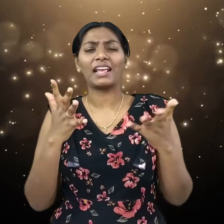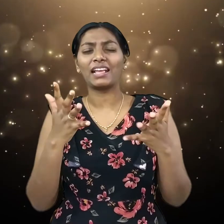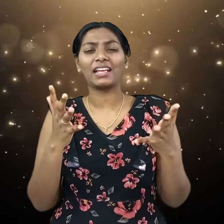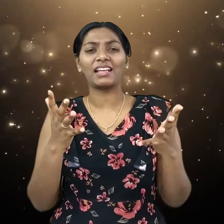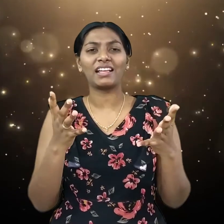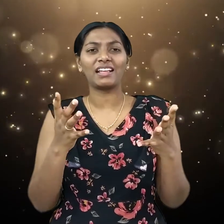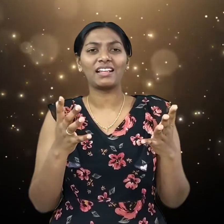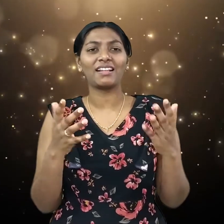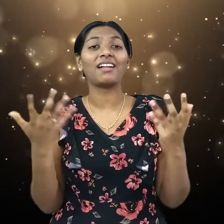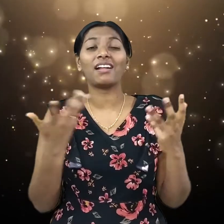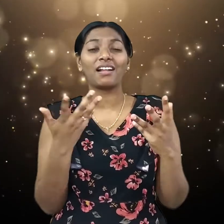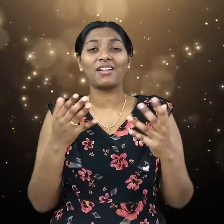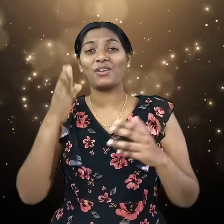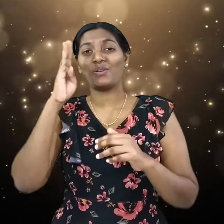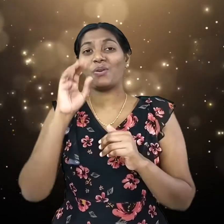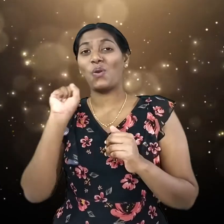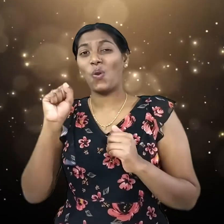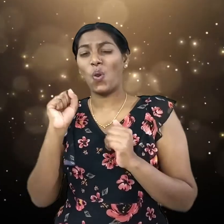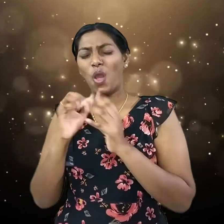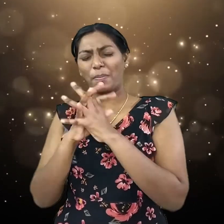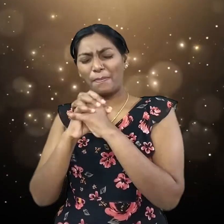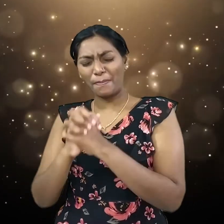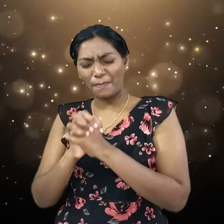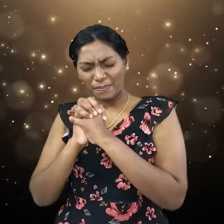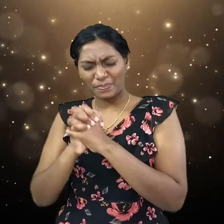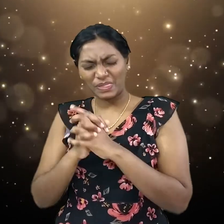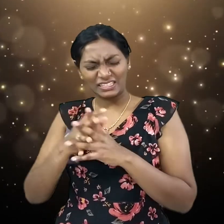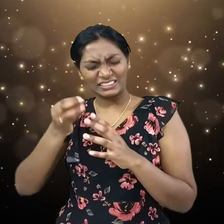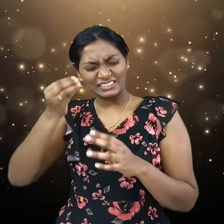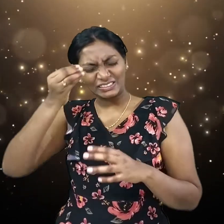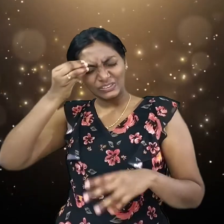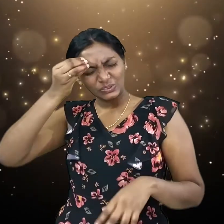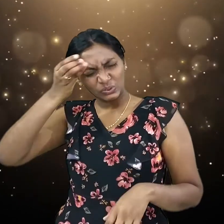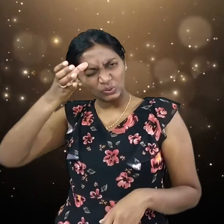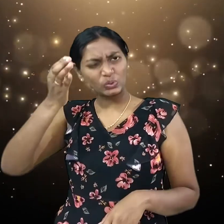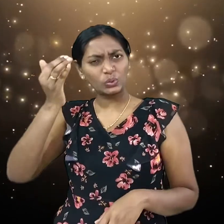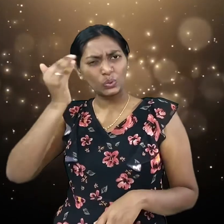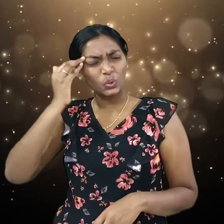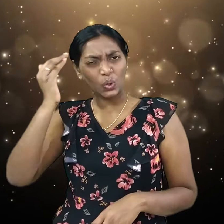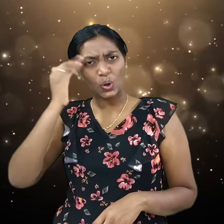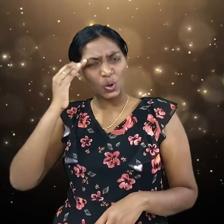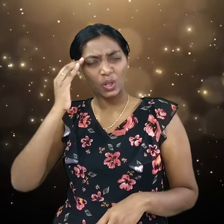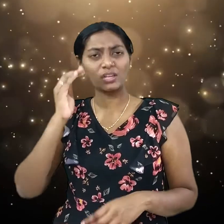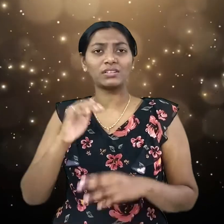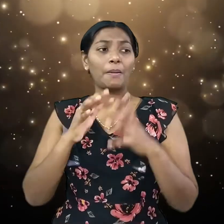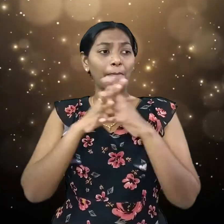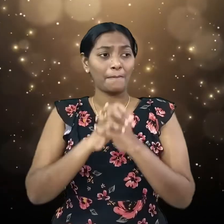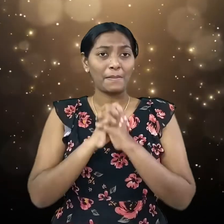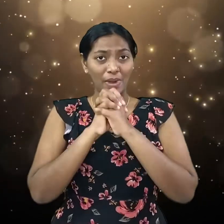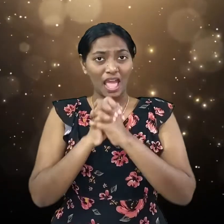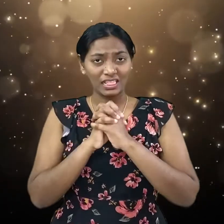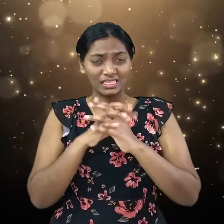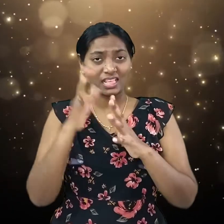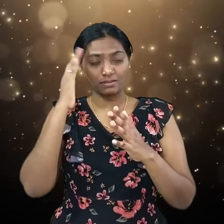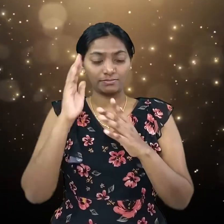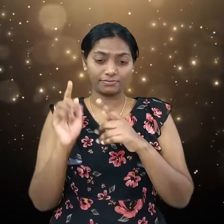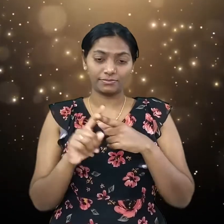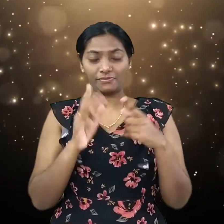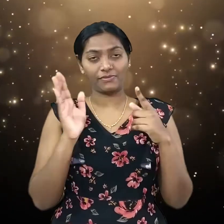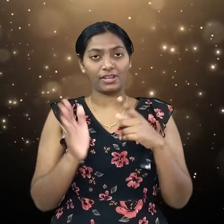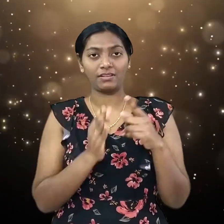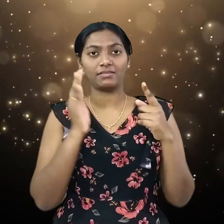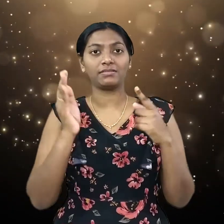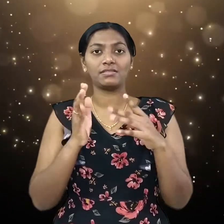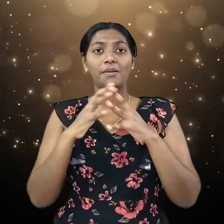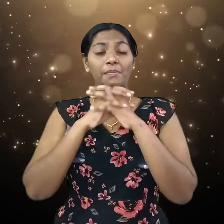से नहीं, किससे? परमेश्वर का विभिन्न प्रकार का ज्ञान। किसका ज्ञान? प्रार्थना एक प्रकार का ज्ञान है